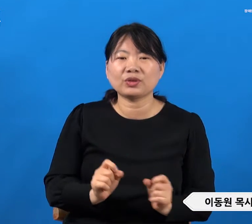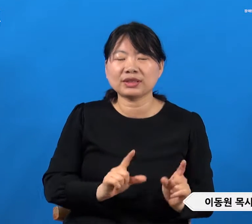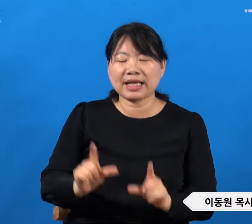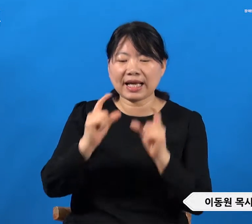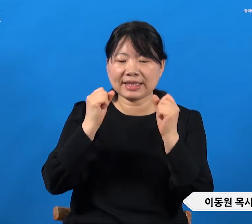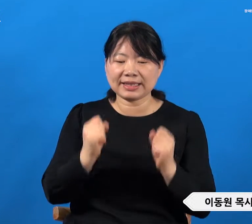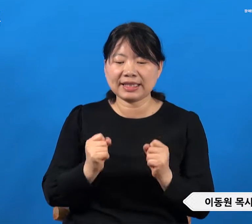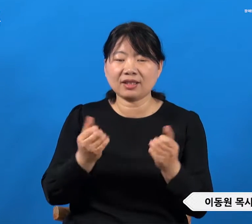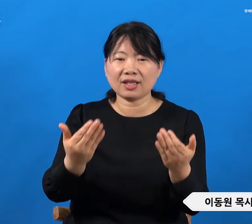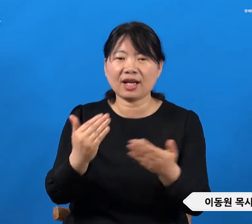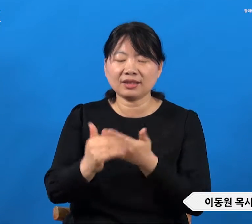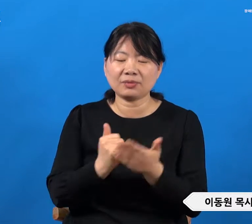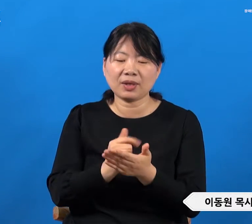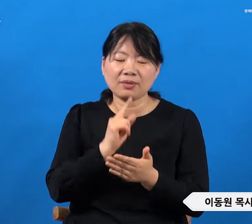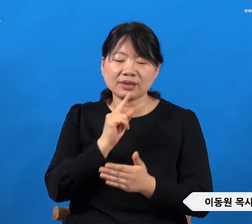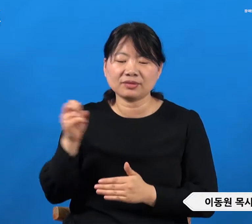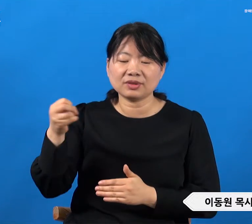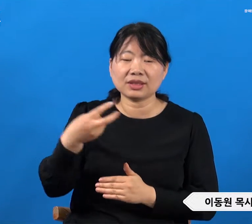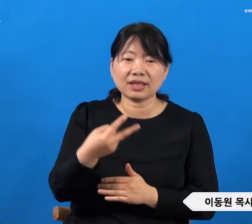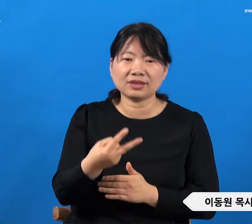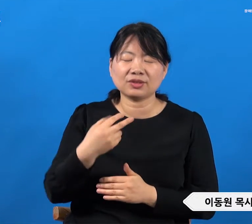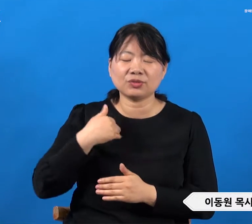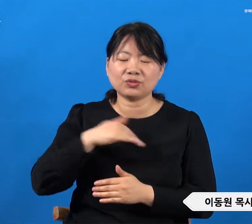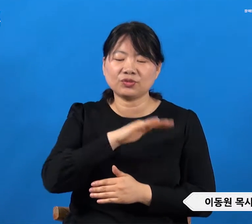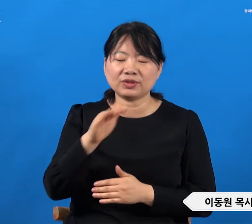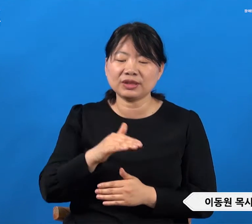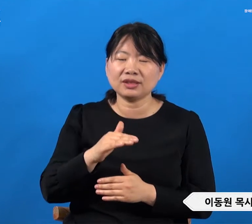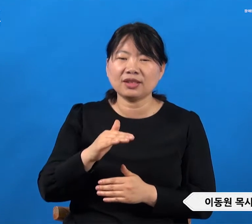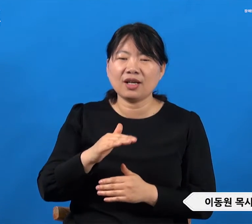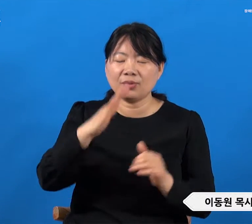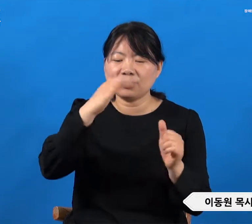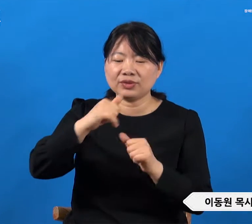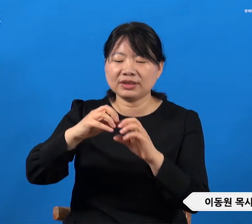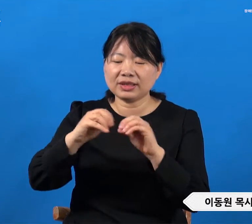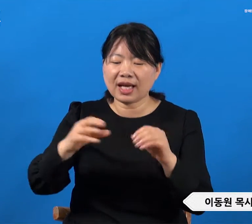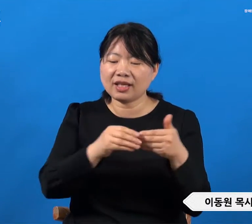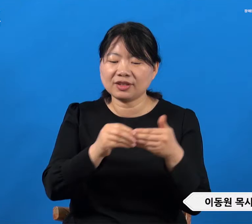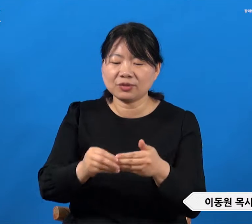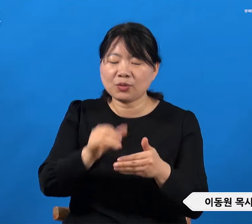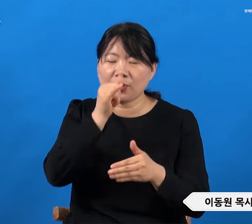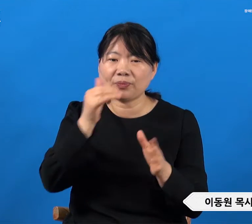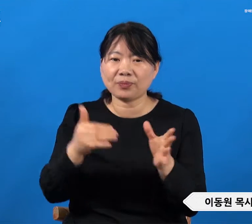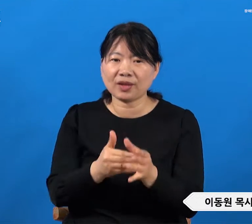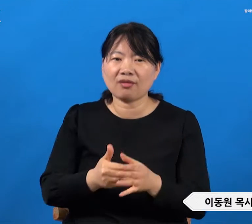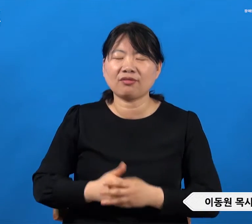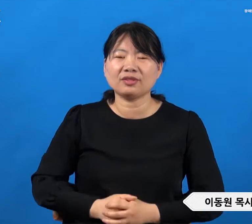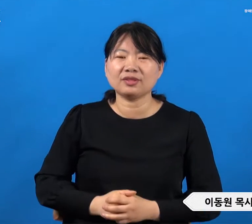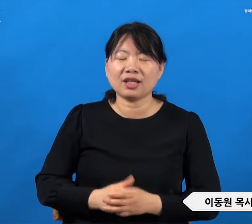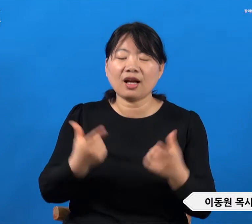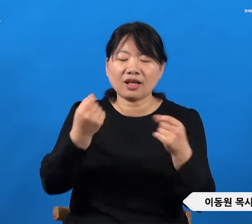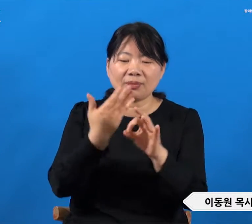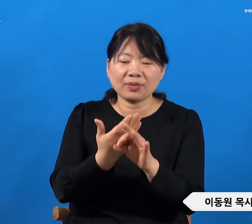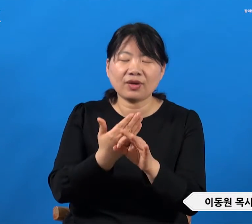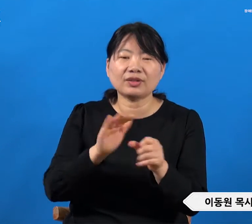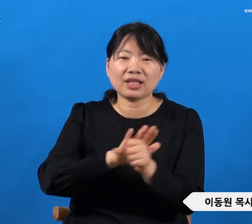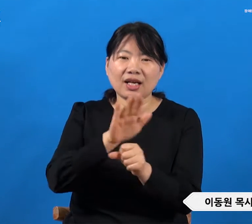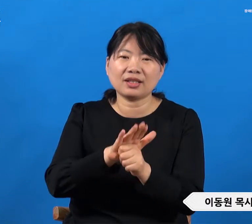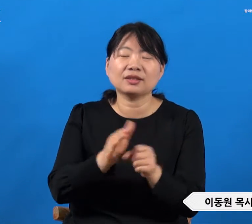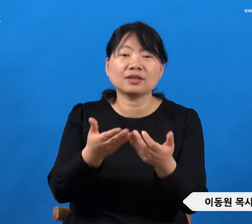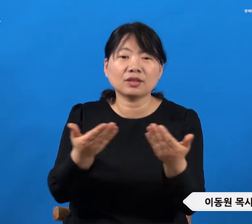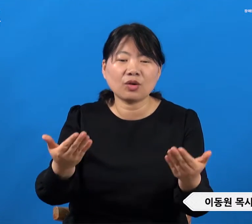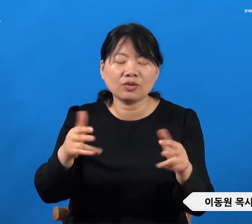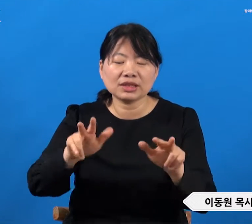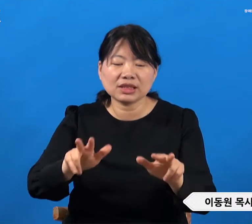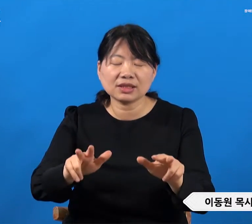살게 합니다. 하나님의 말씀은 다시 우리를 소명의 땅으로 인도합니다. 그렇다면 사랑하는